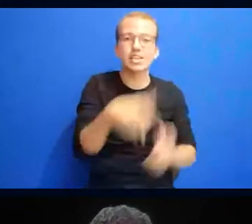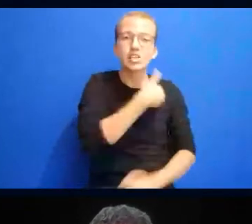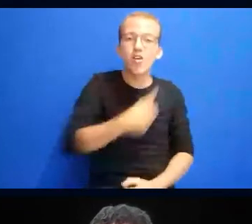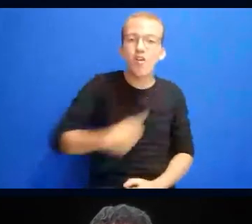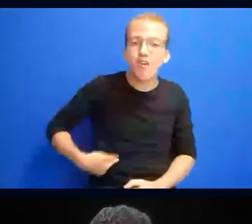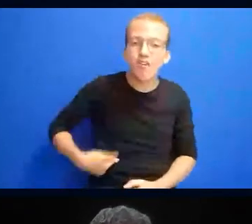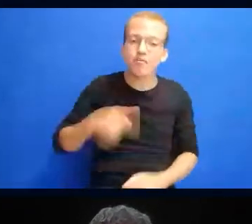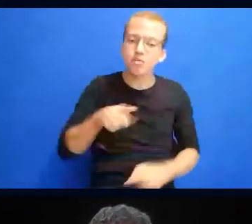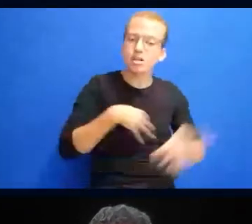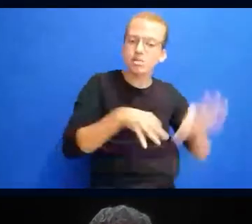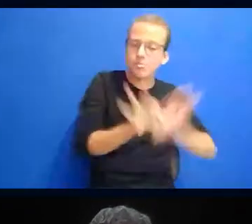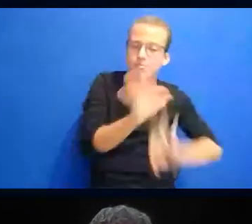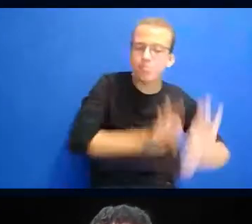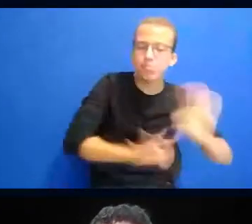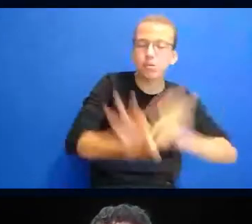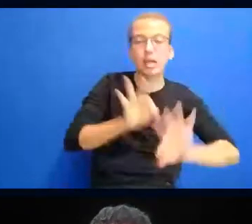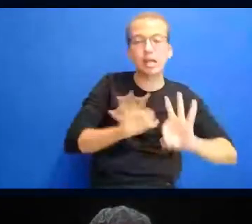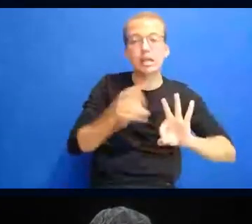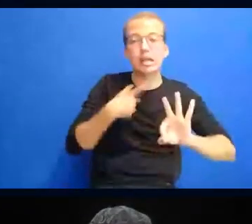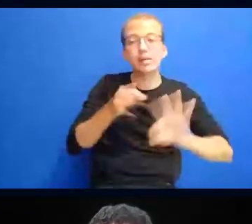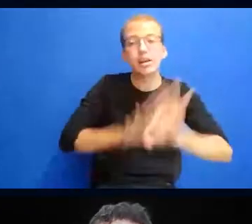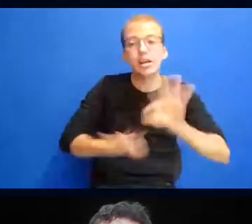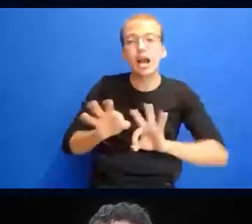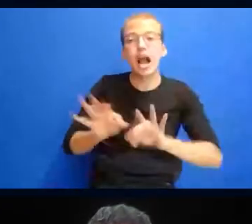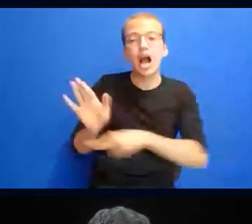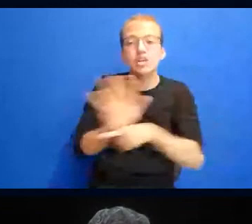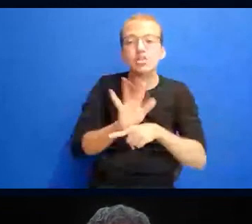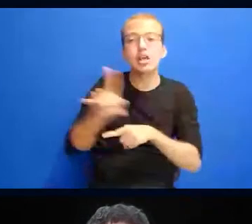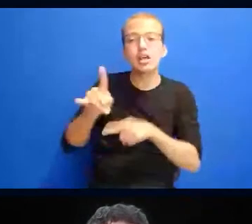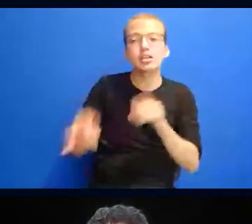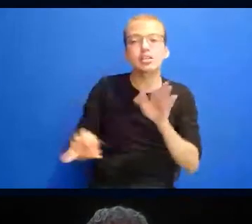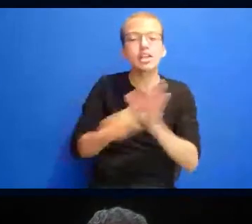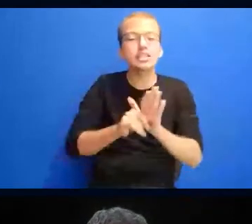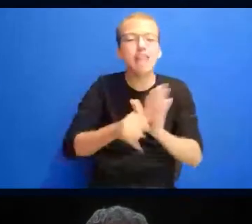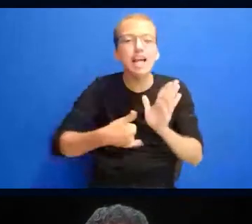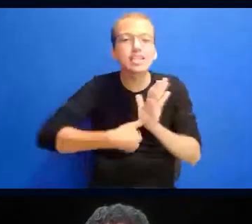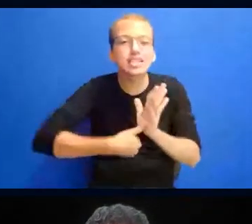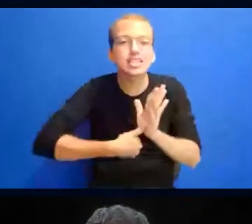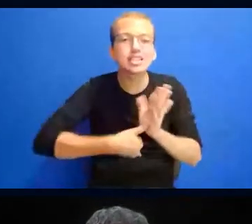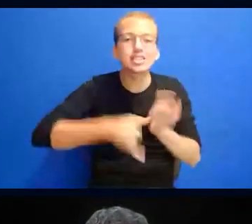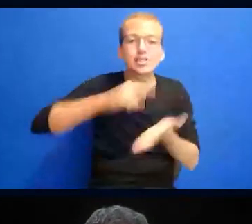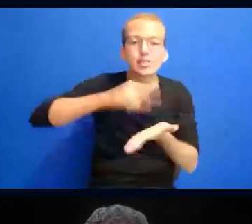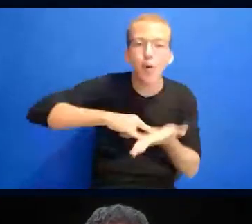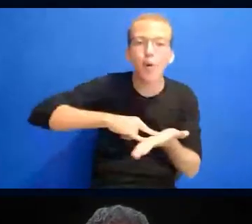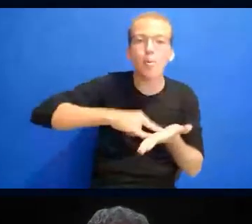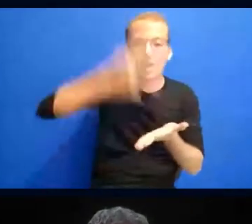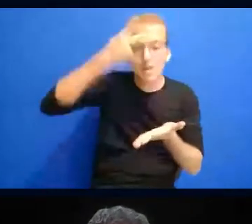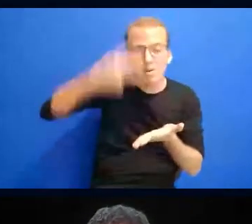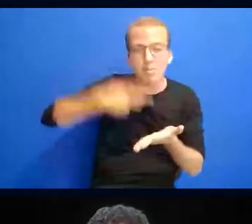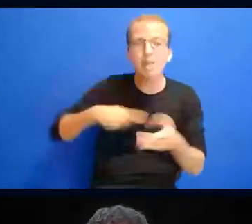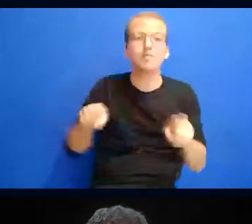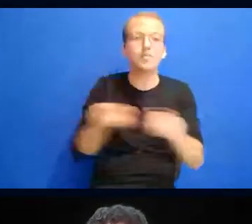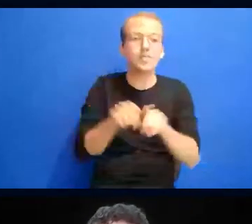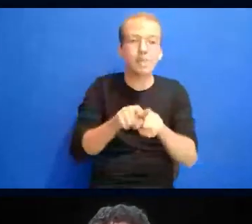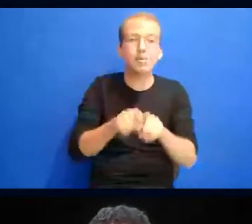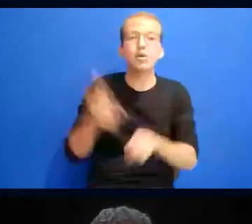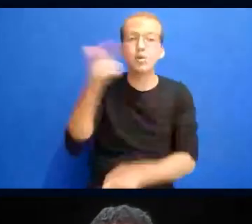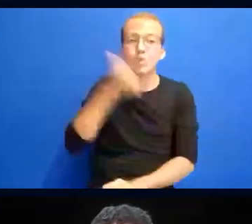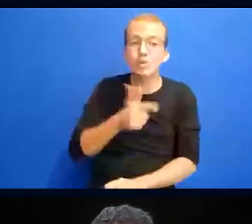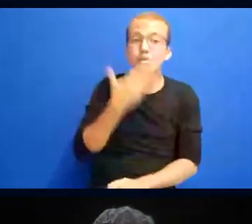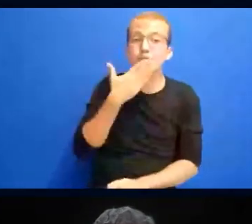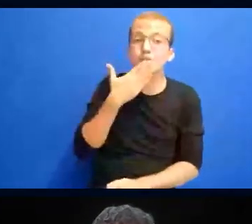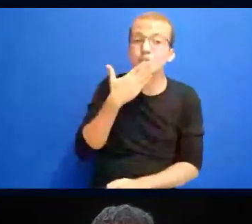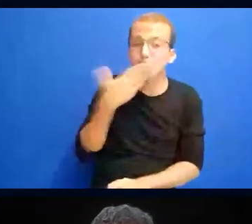tirar novamente sua documentação e que consigam dar entrada ao pedido de exílio, né? E aí